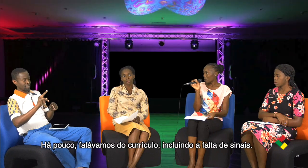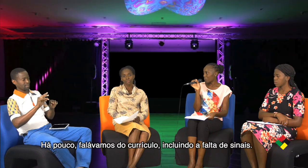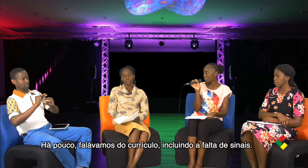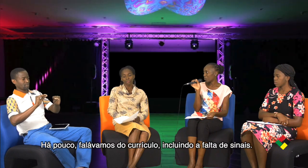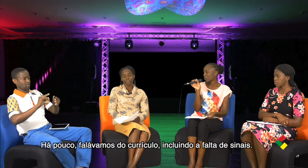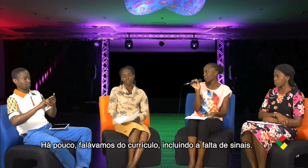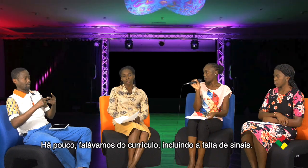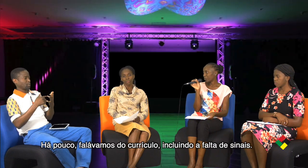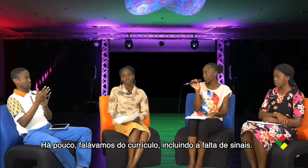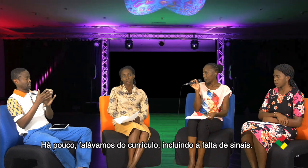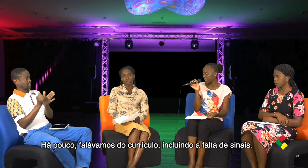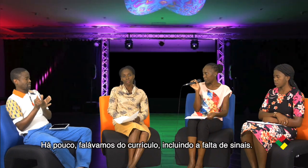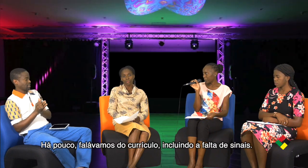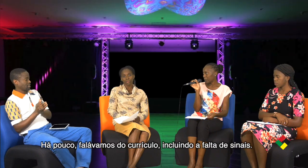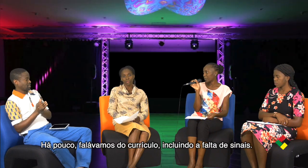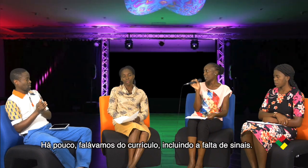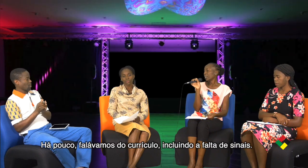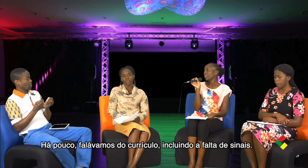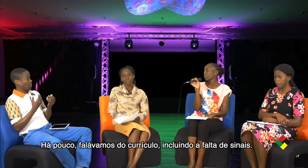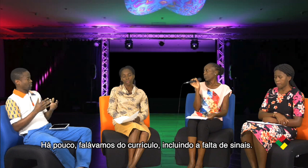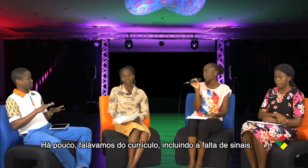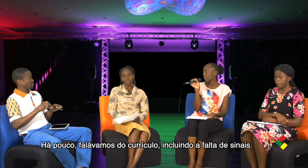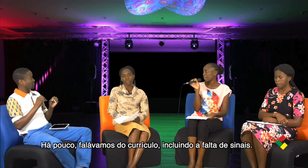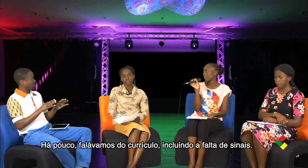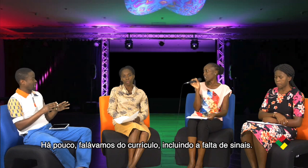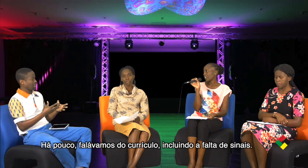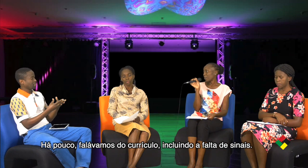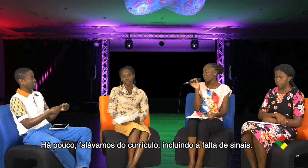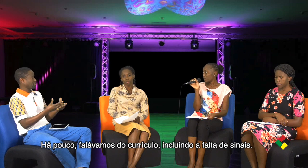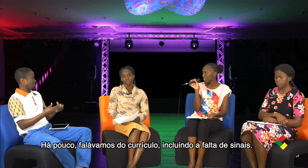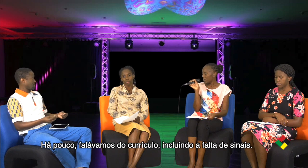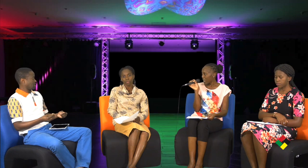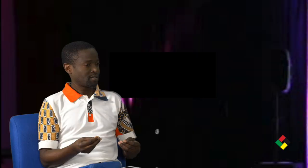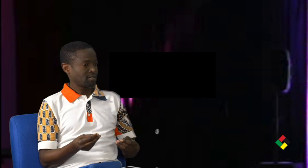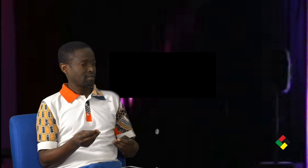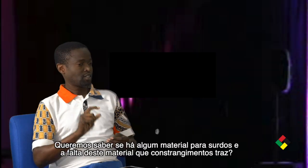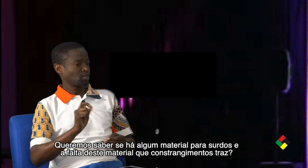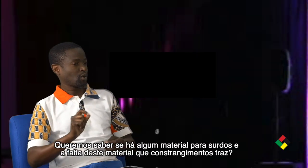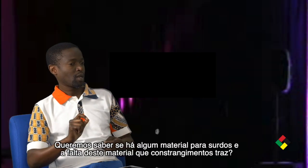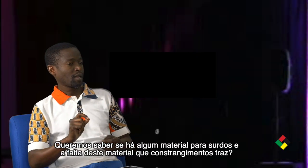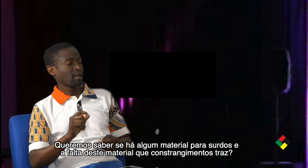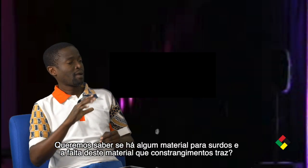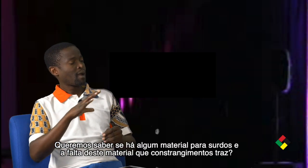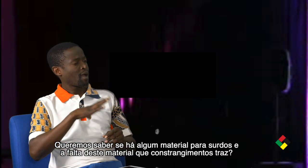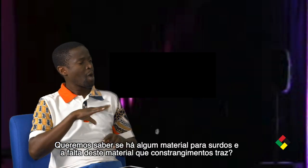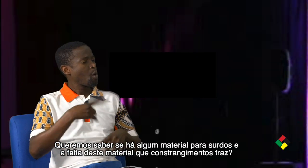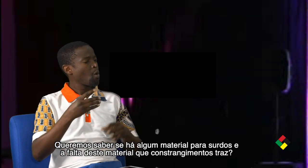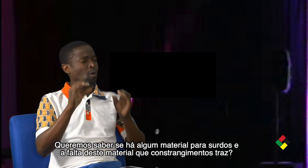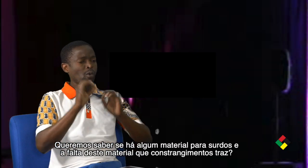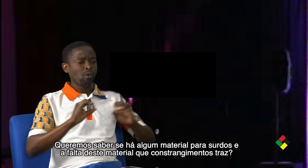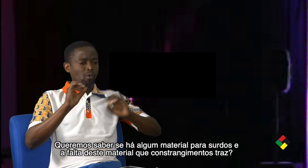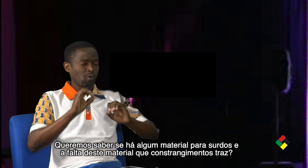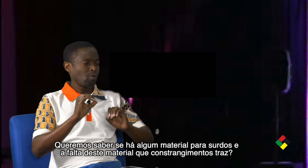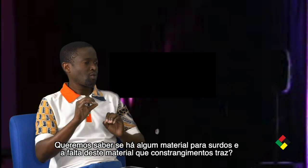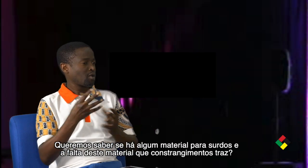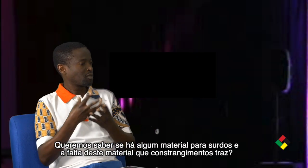sobre o currículo, isto é, falta também dos sinais, e nós queríamos saber se temos algum